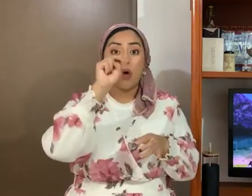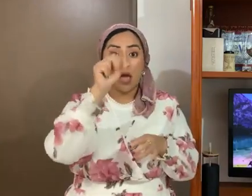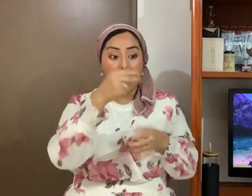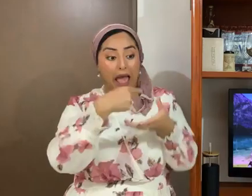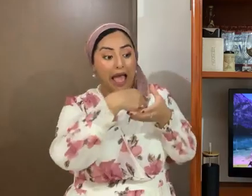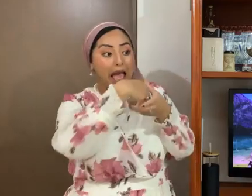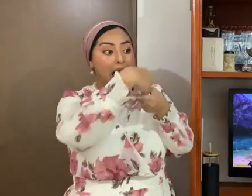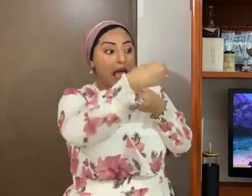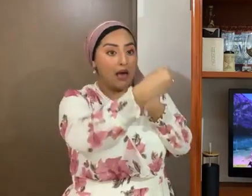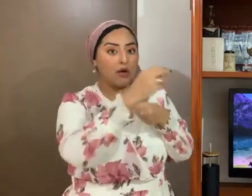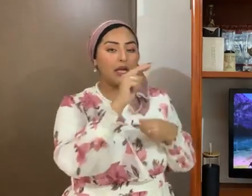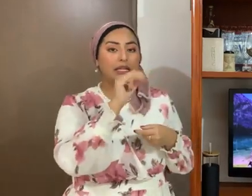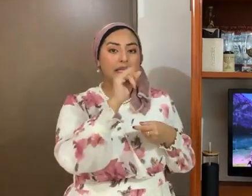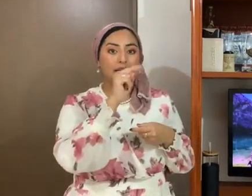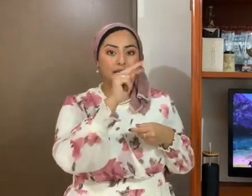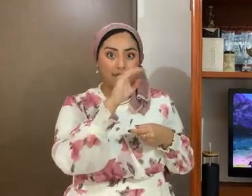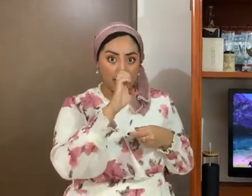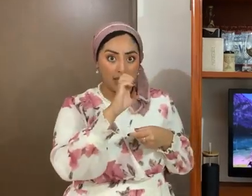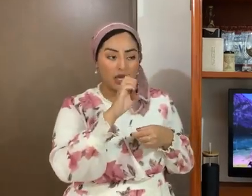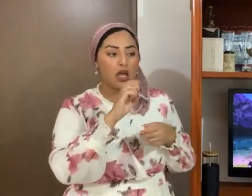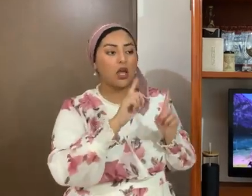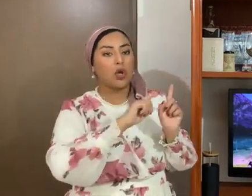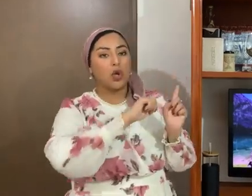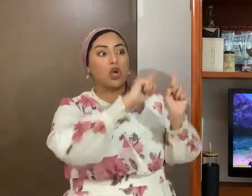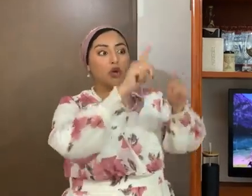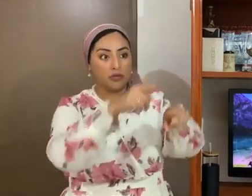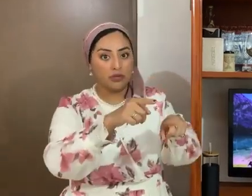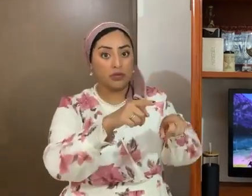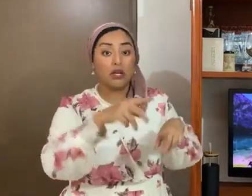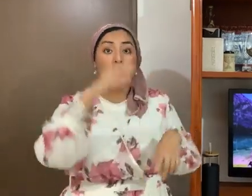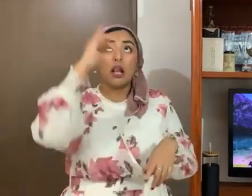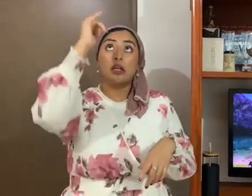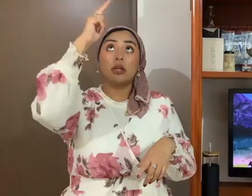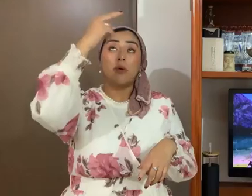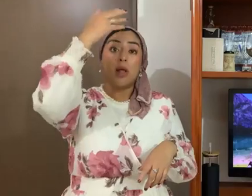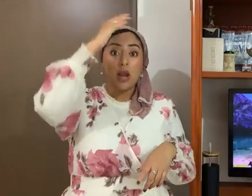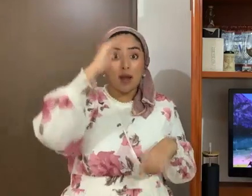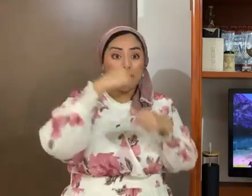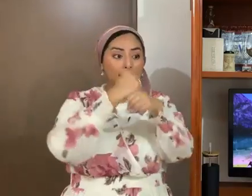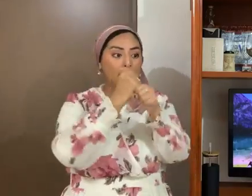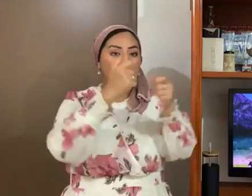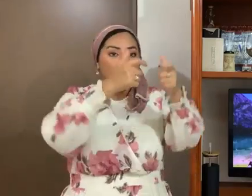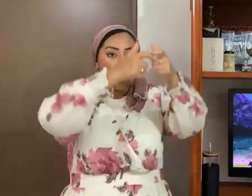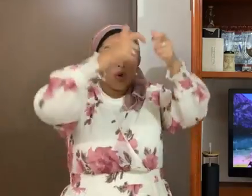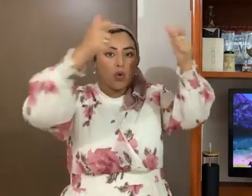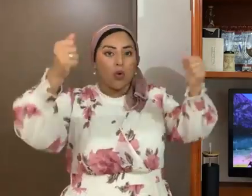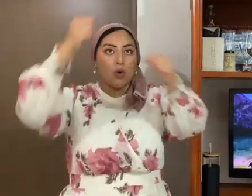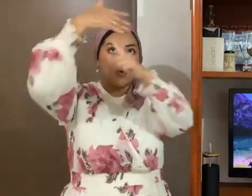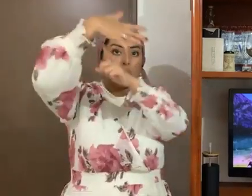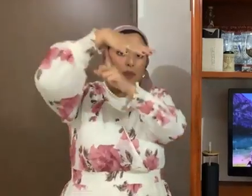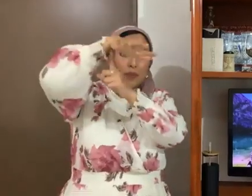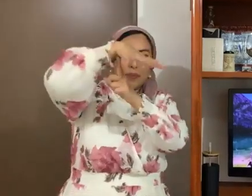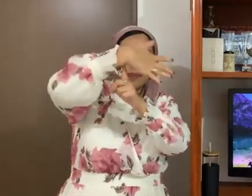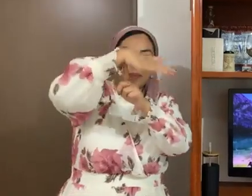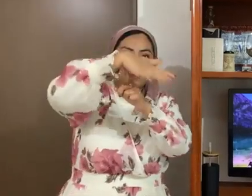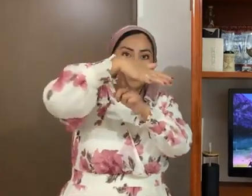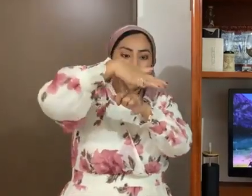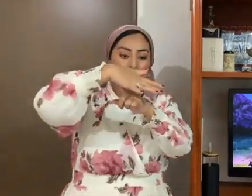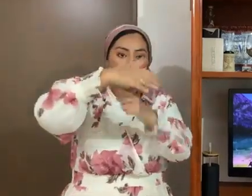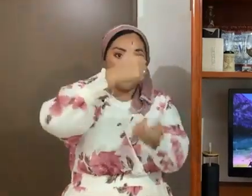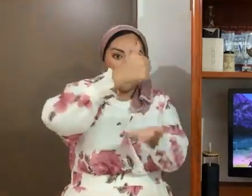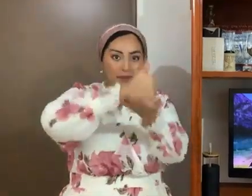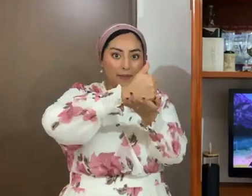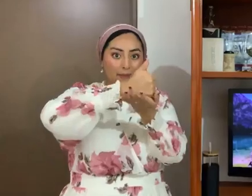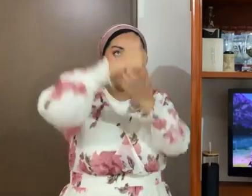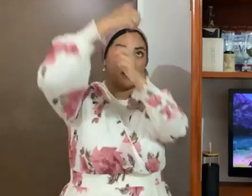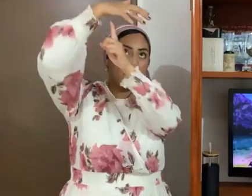de Nínive y se fue hacia el oriente. Y preparó Yahweh Elohim una calabacera, la cual creció sobre Jonás para que hiciese sombra sobre